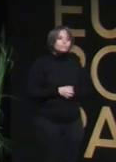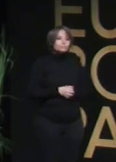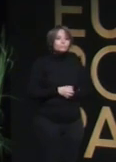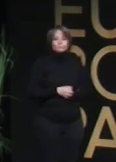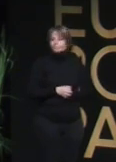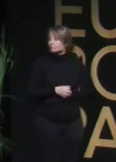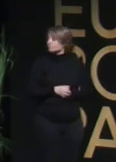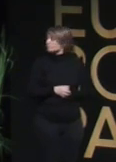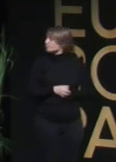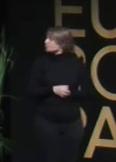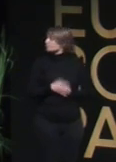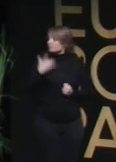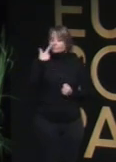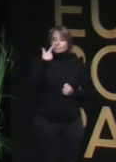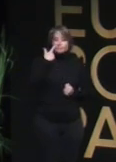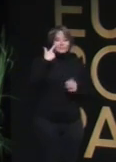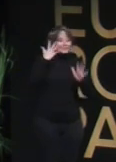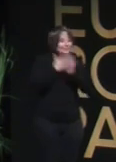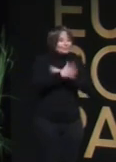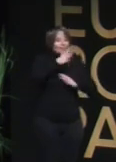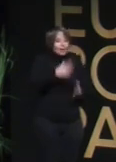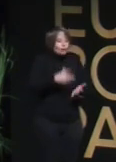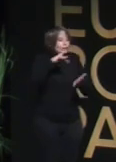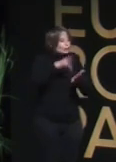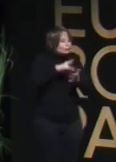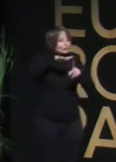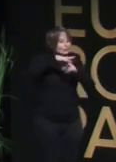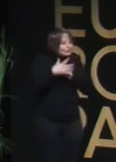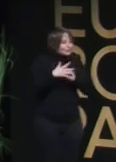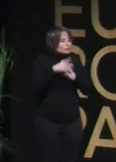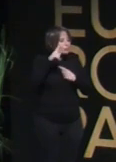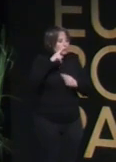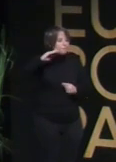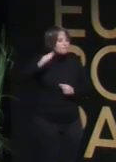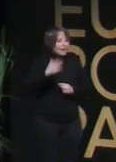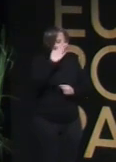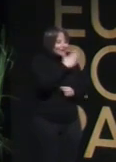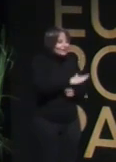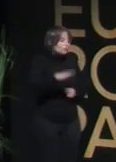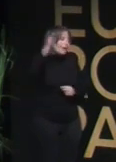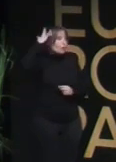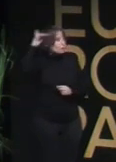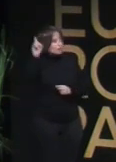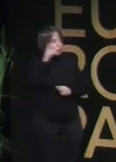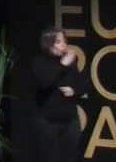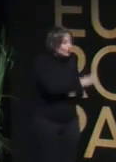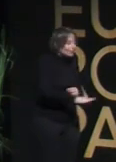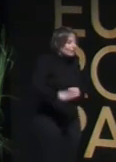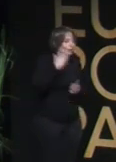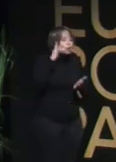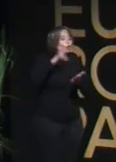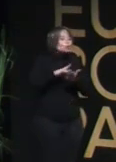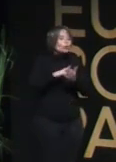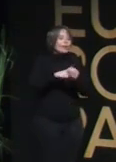Por lo tanto, con lo que más nos estamos encontrando y donde más estamos viendo el daño en los más pequeños, no en la adolescencia, en los más pequeños, es la